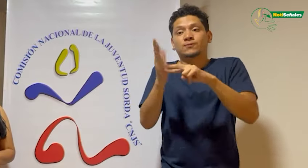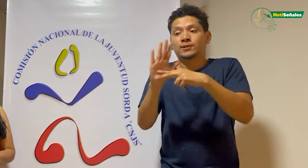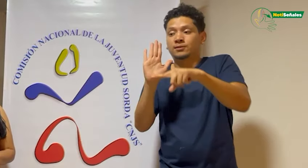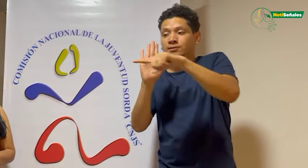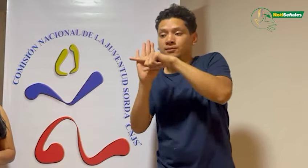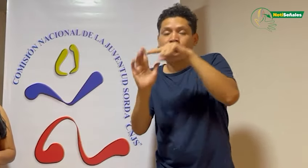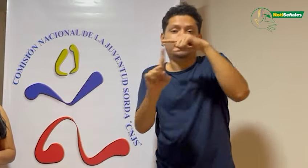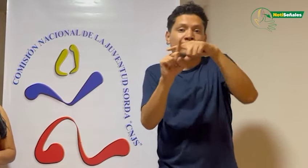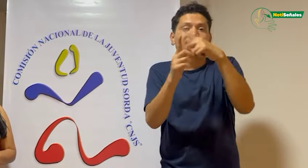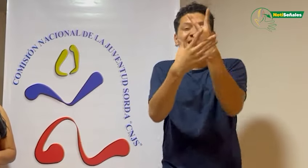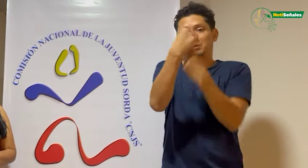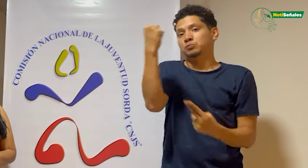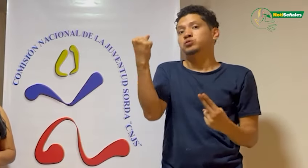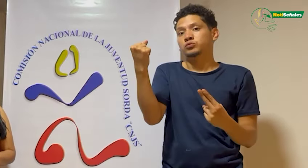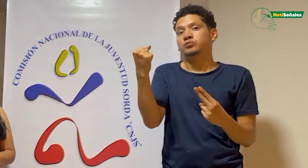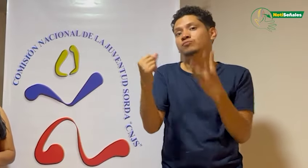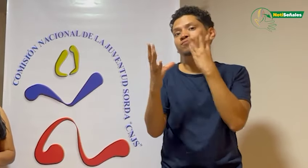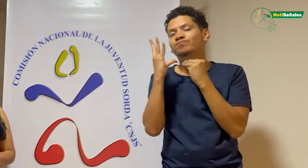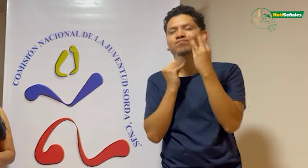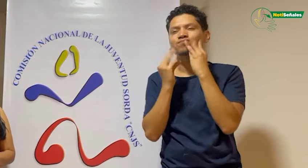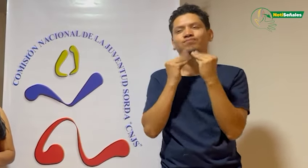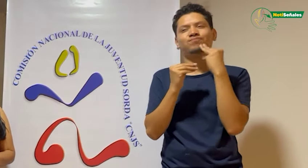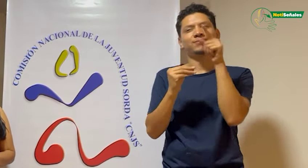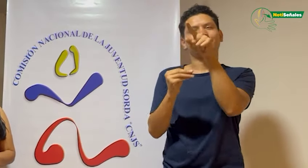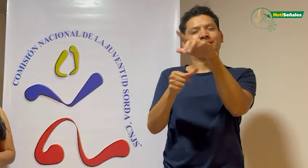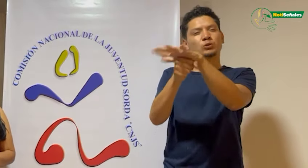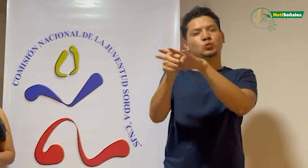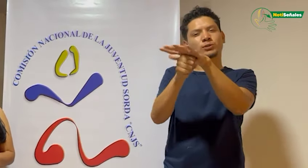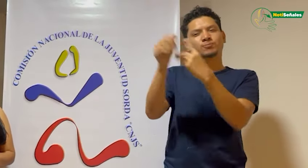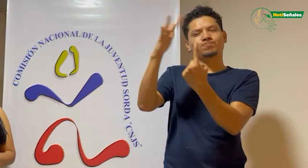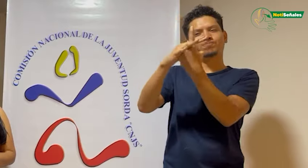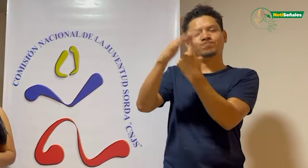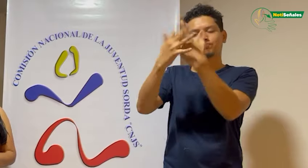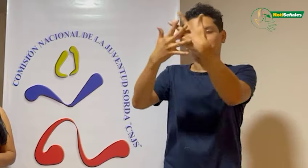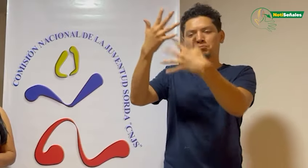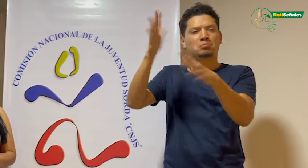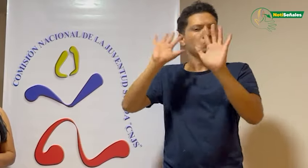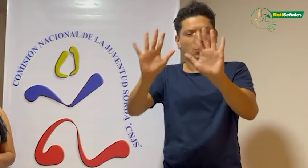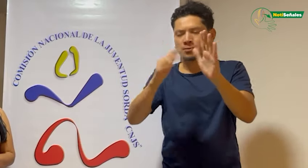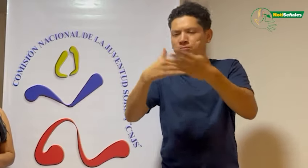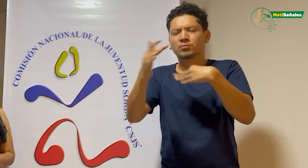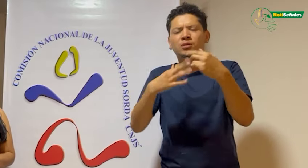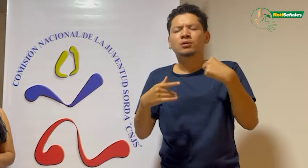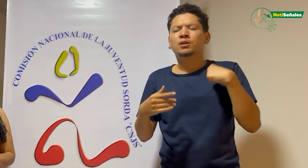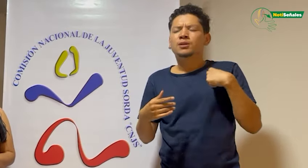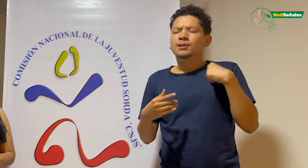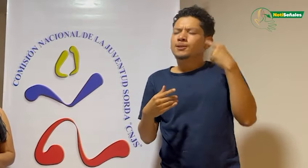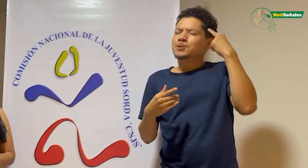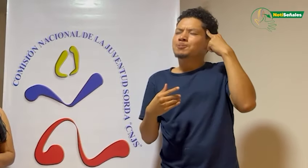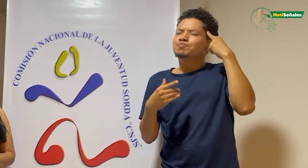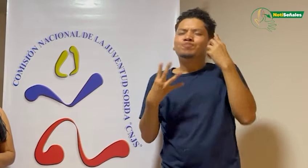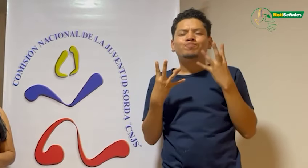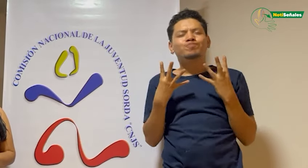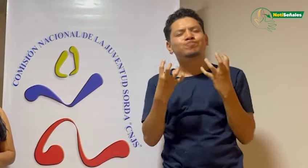como delegado o me llevo impresiones negativas y positivas de las diferentes experiencias y situaciones que surgieron